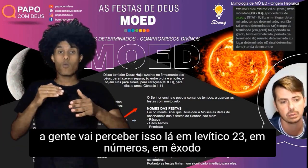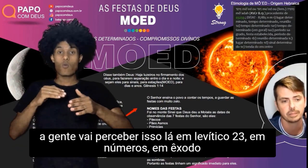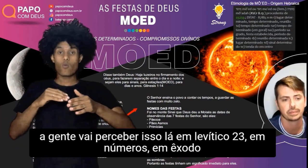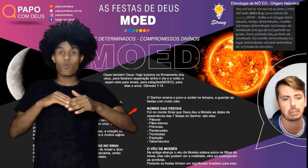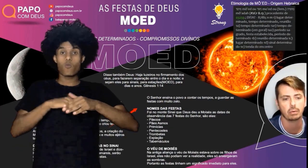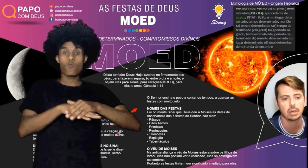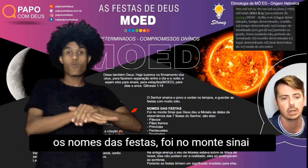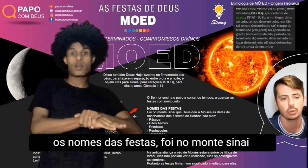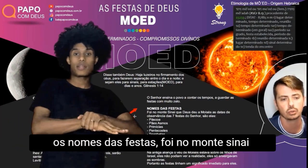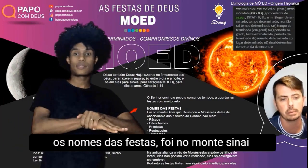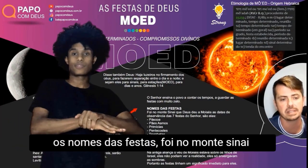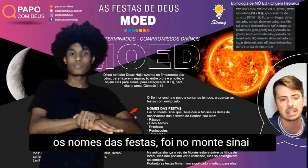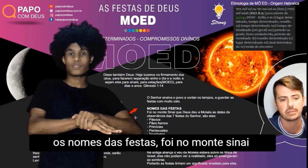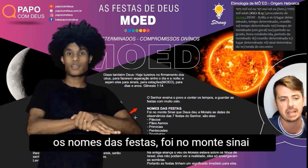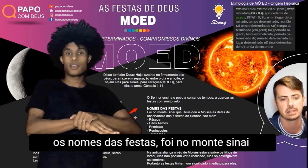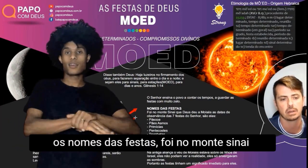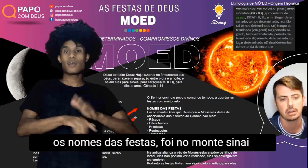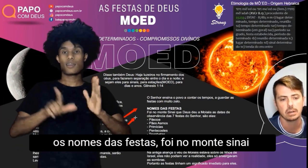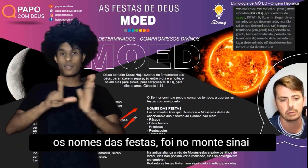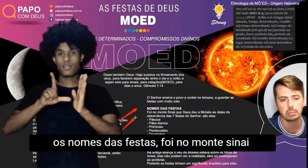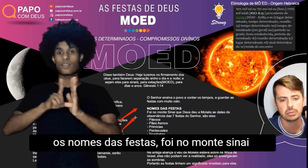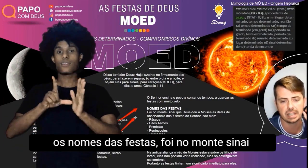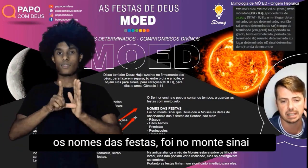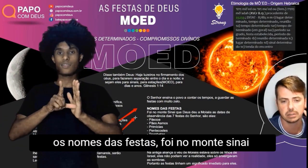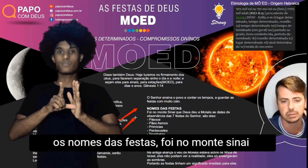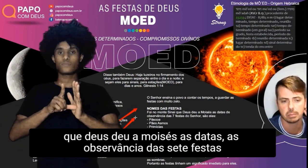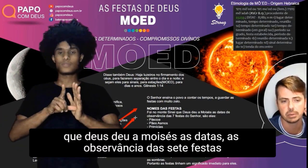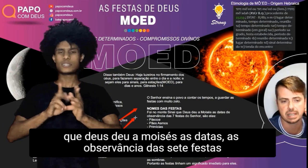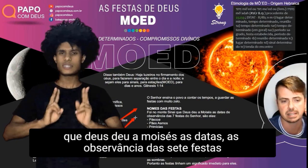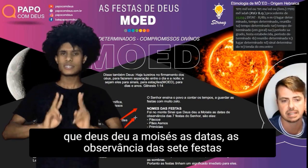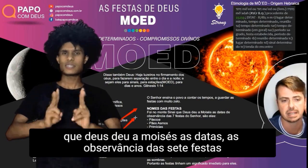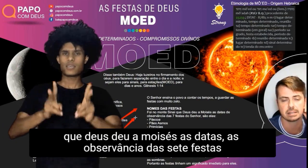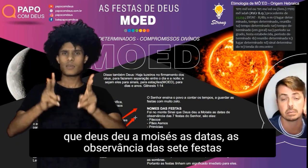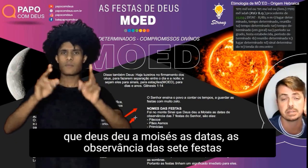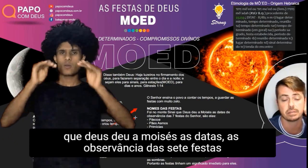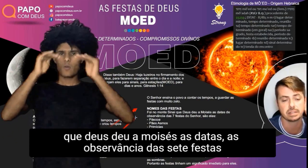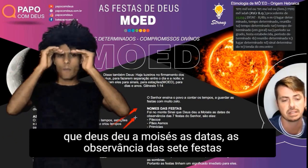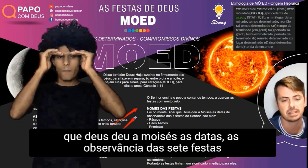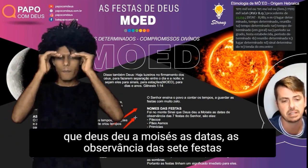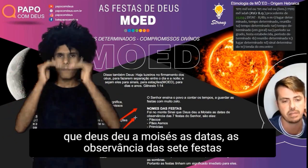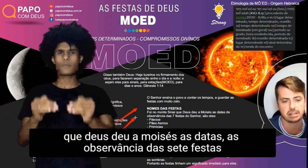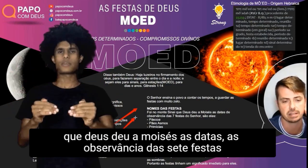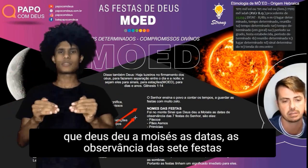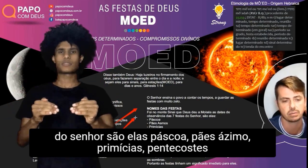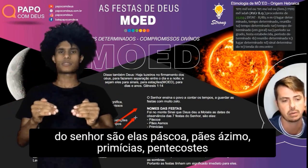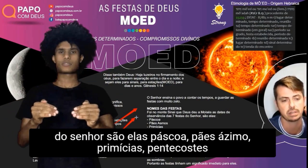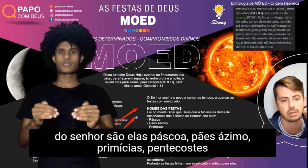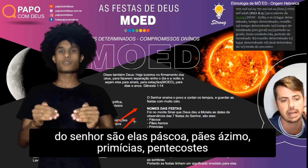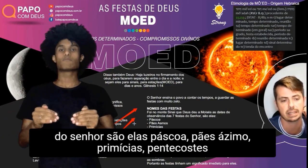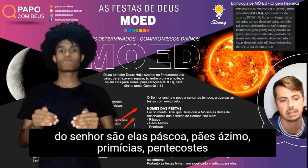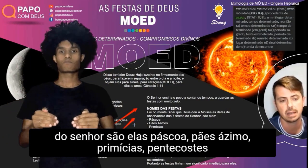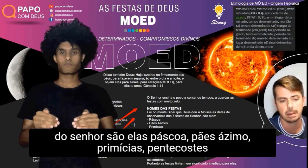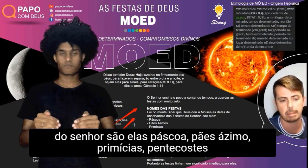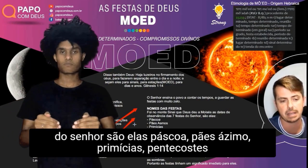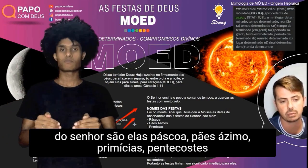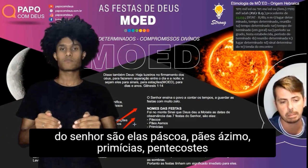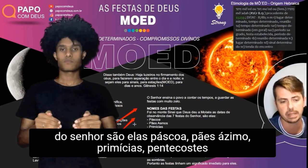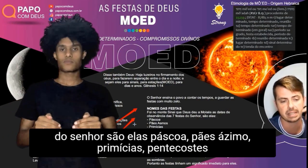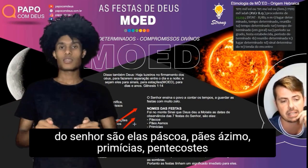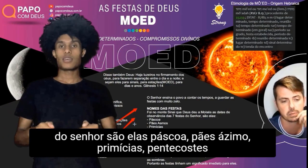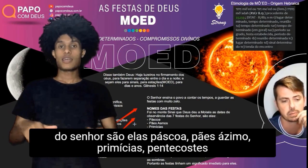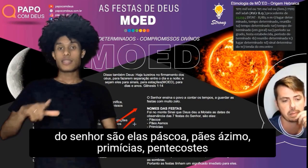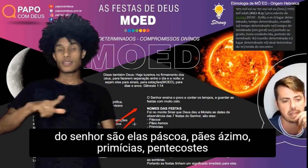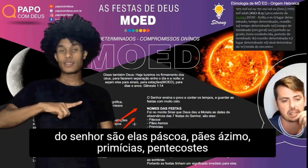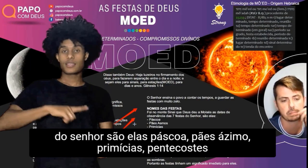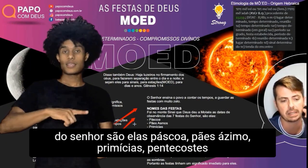em Êxodo, tá bom? Os nomes das festas, ó. Foi no Monte Sinai que Deus deu a Moisés as datas da observância das 7 festas do Senhor. E são elas: Páscoa,